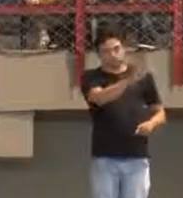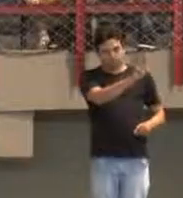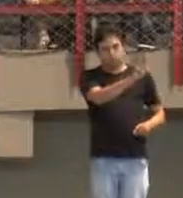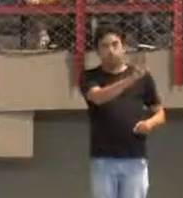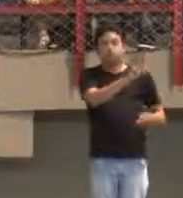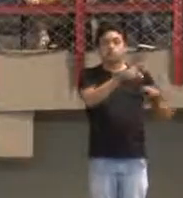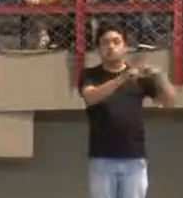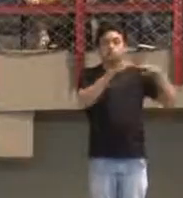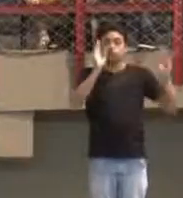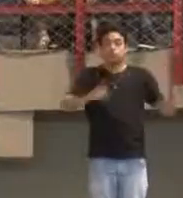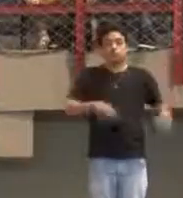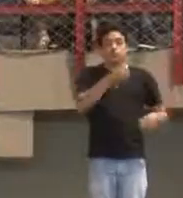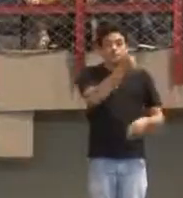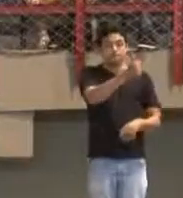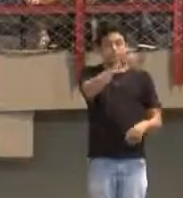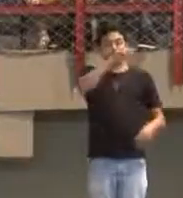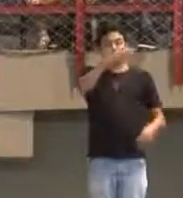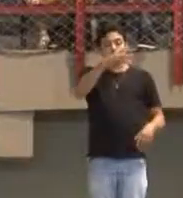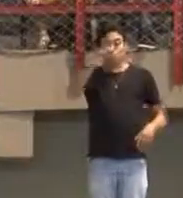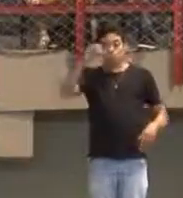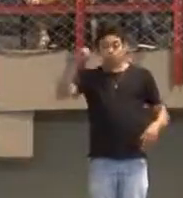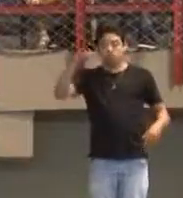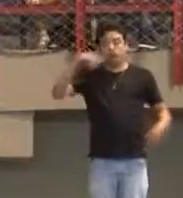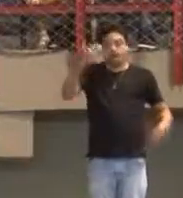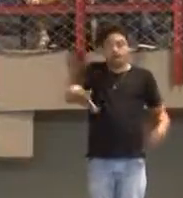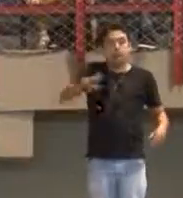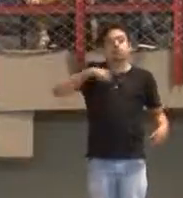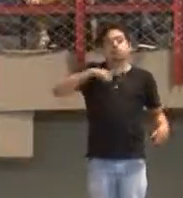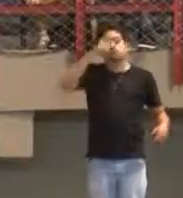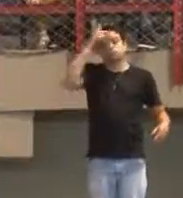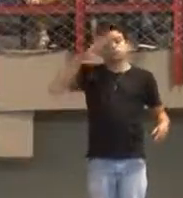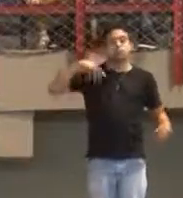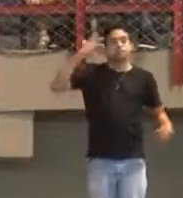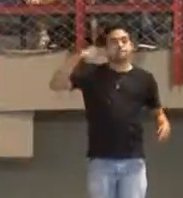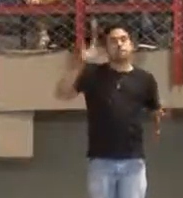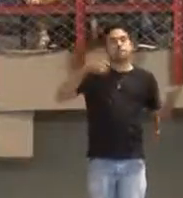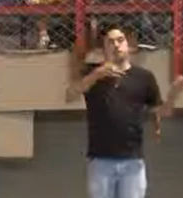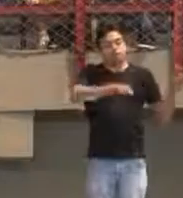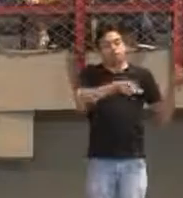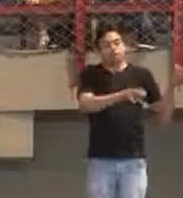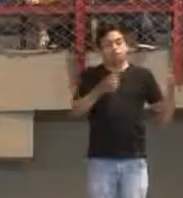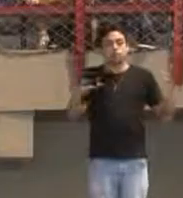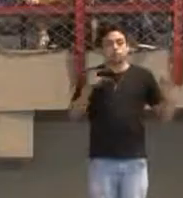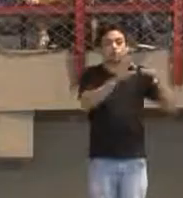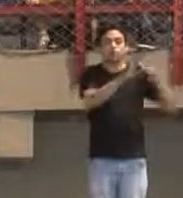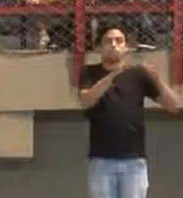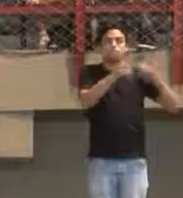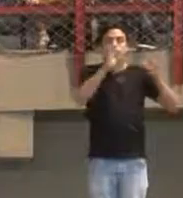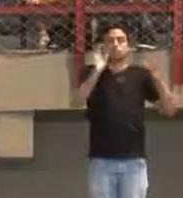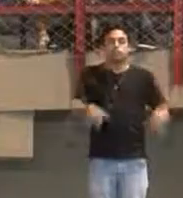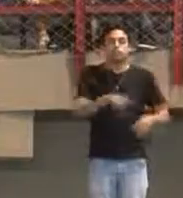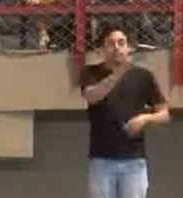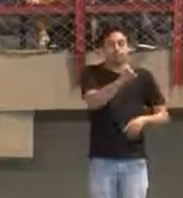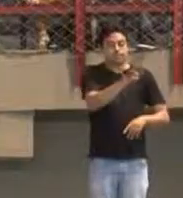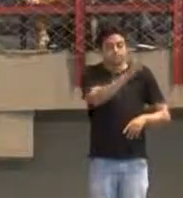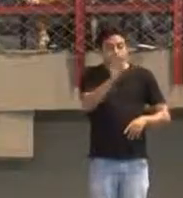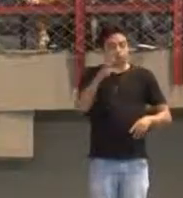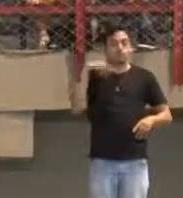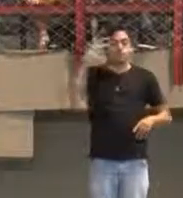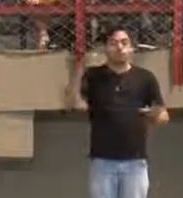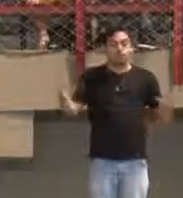em 1400, ainda havia os trovadores, porque a literatura e a música